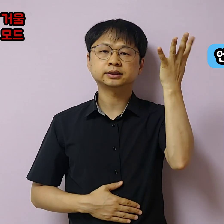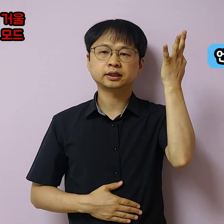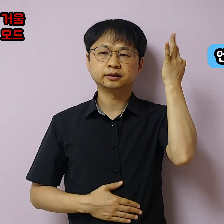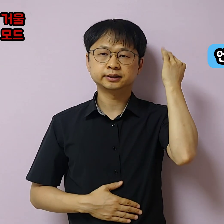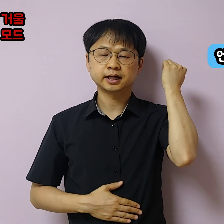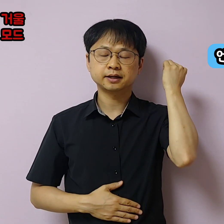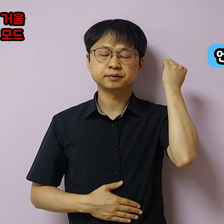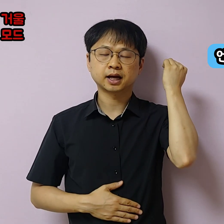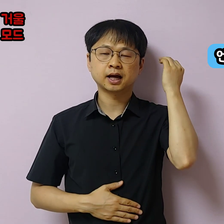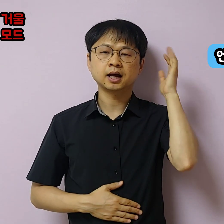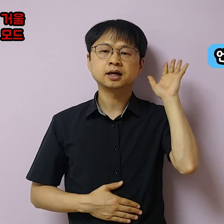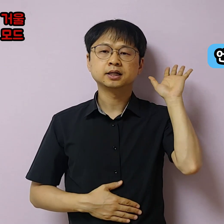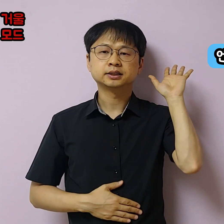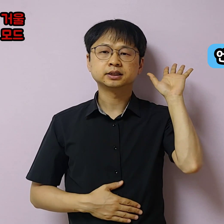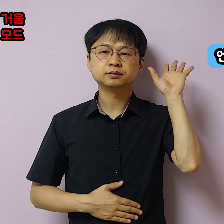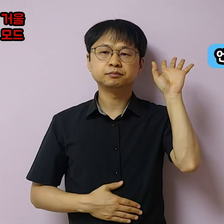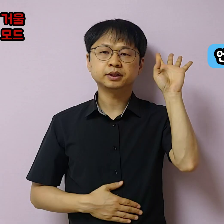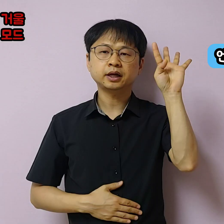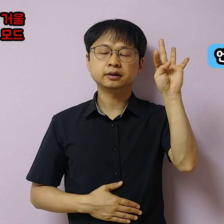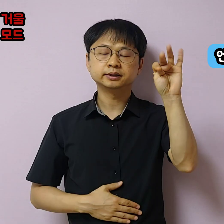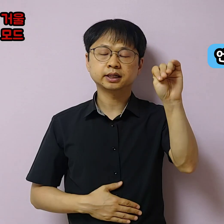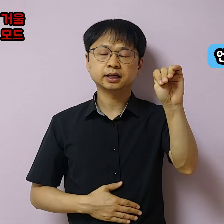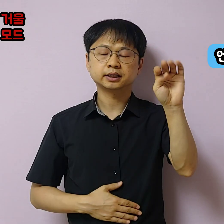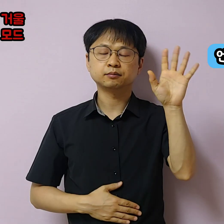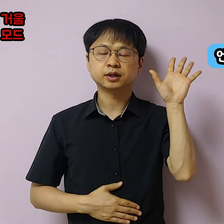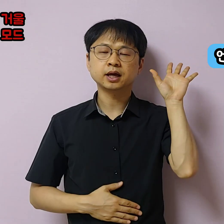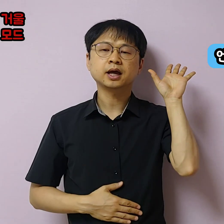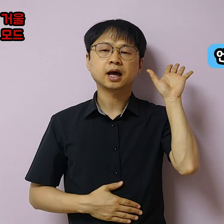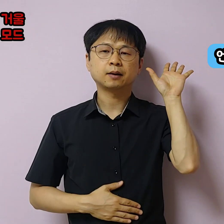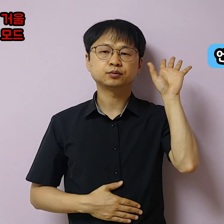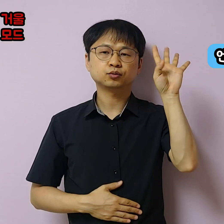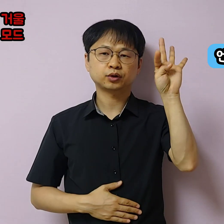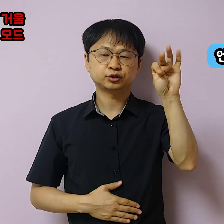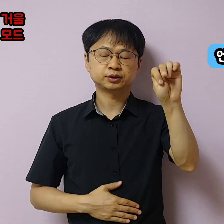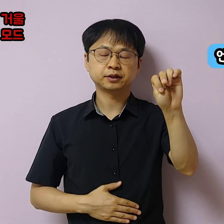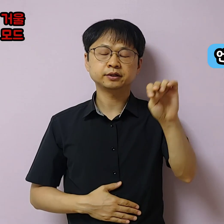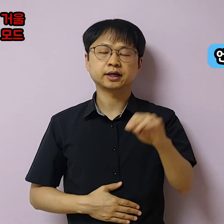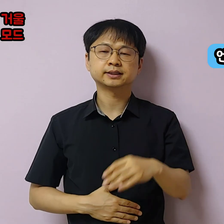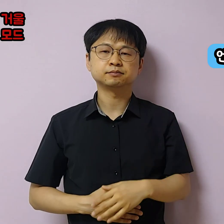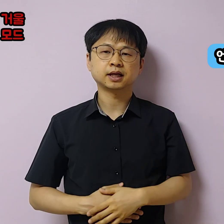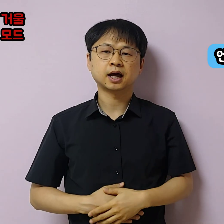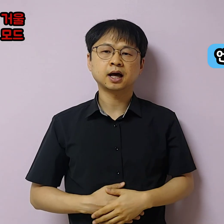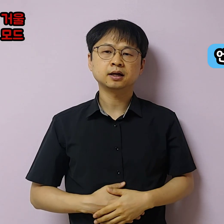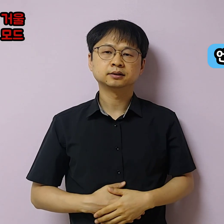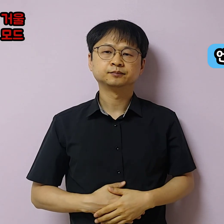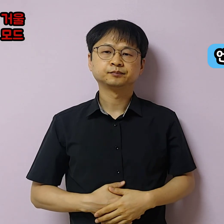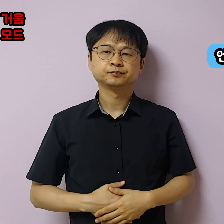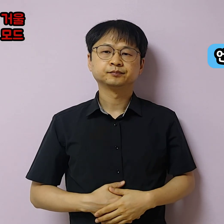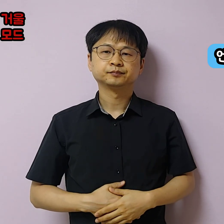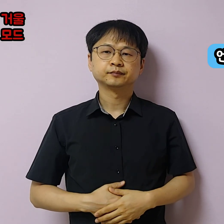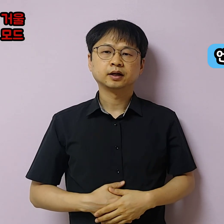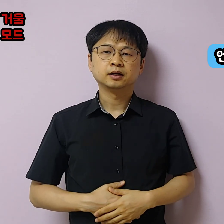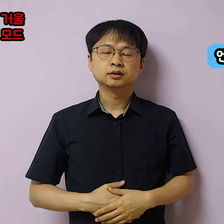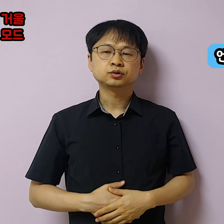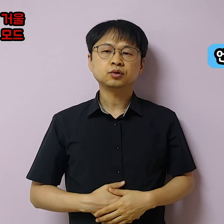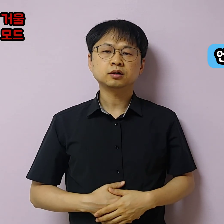시제의 언젠가입니다. 지금은 미래의 언젠가이기 때문에 앞쪽으로 해주시면 되겠습니다.